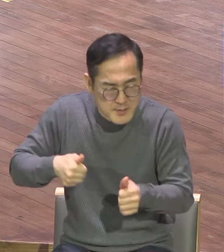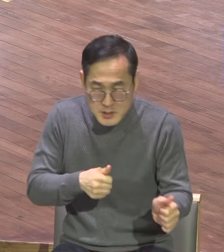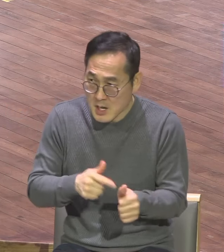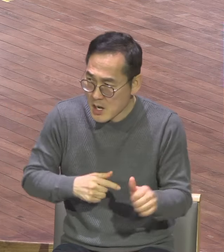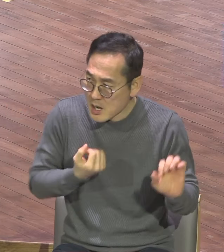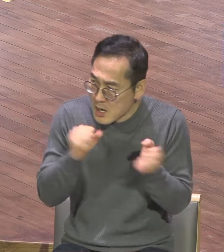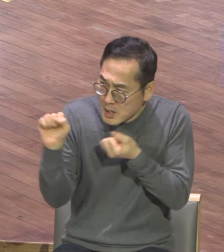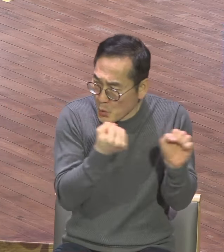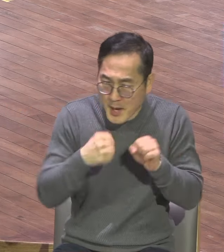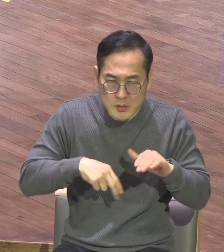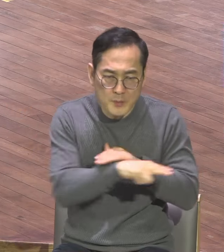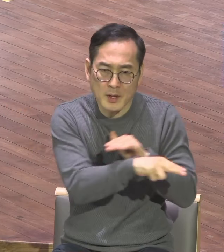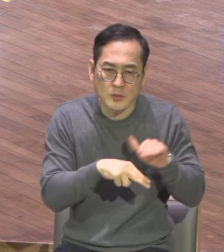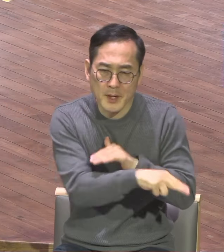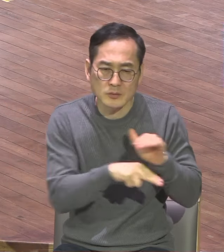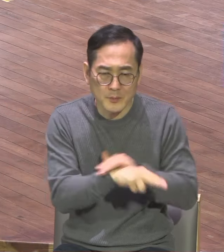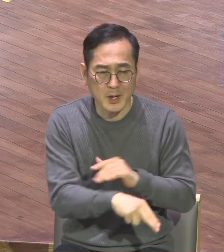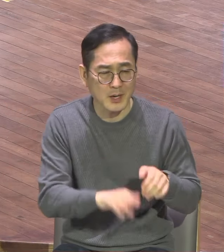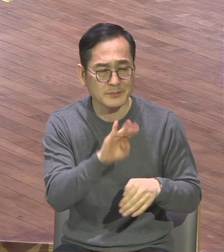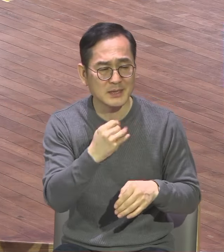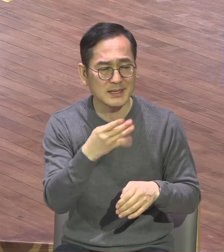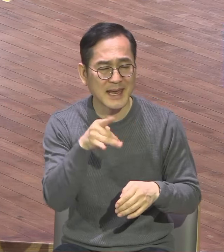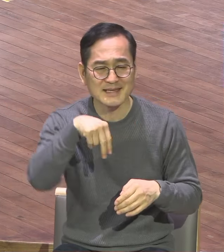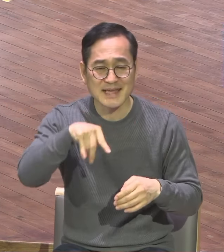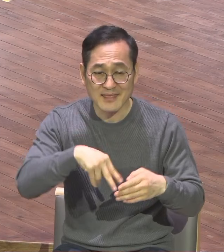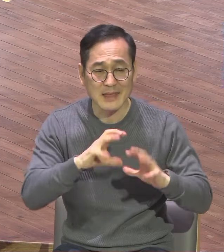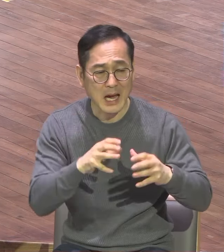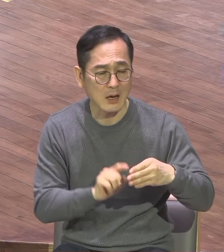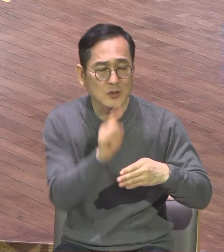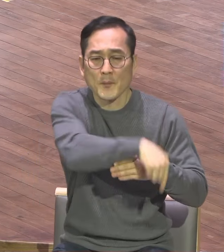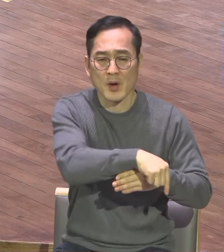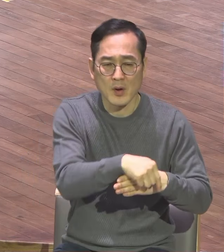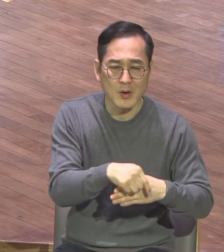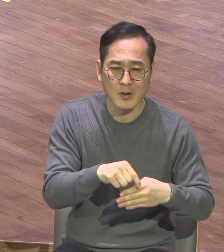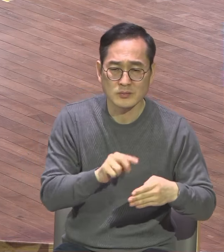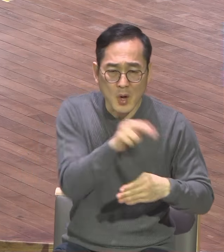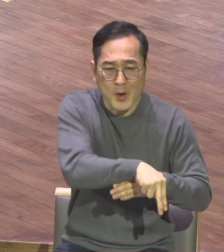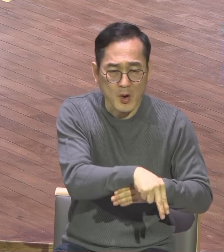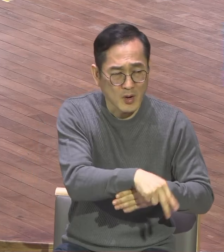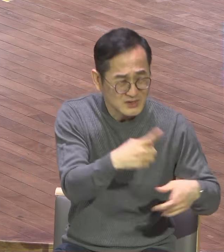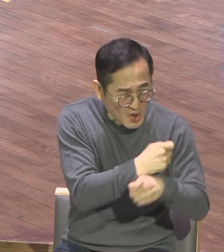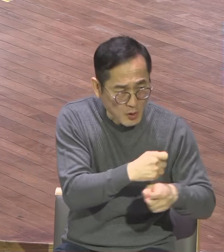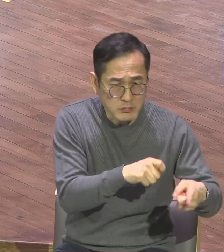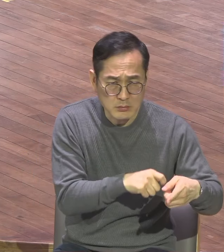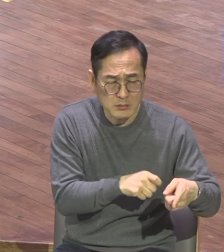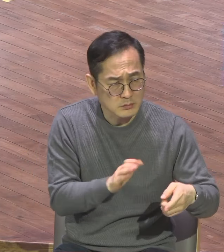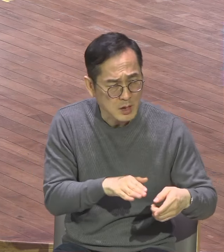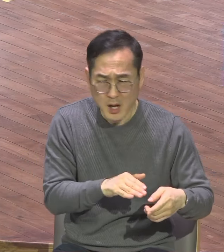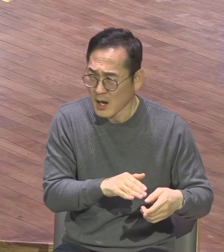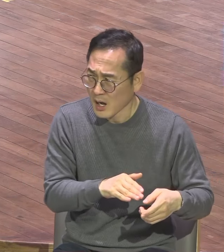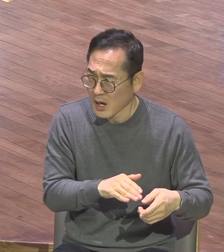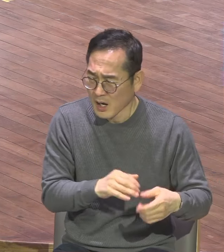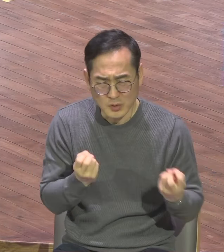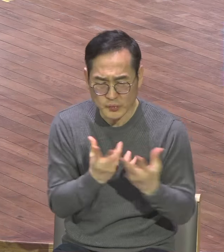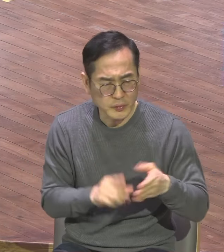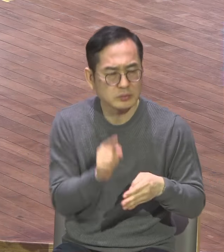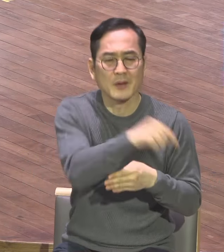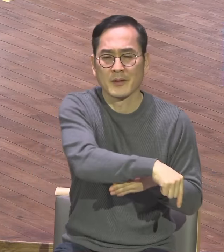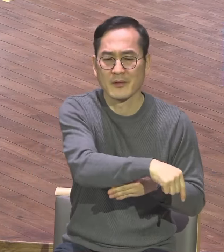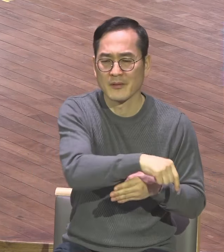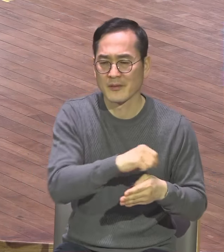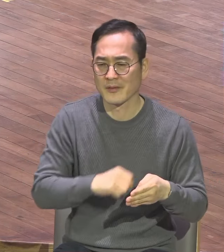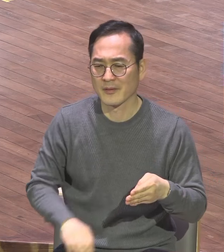이제는 적대국 블레셋까지 그까지 도망을 가는 겁니다. 다시